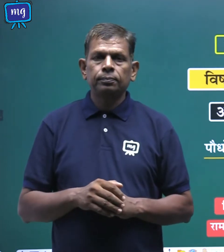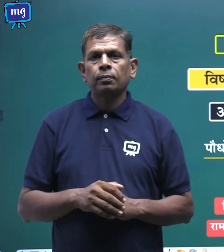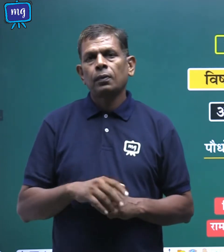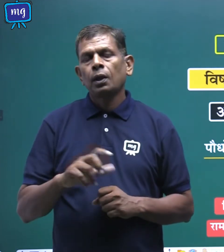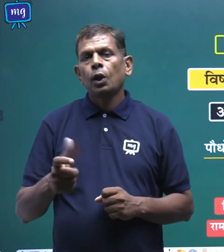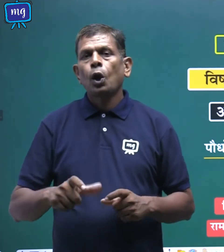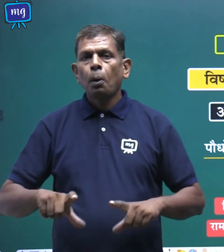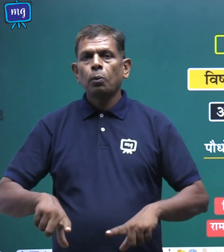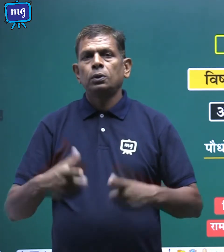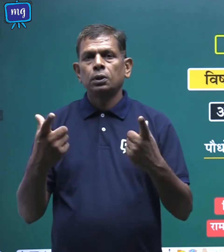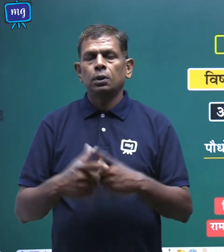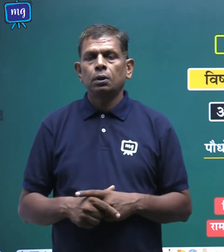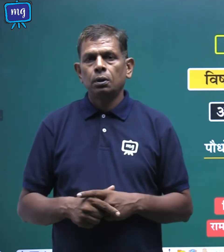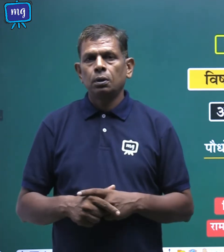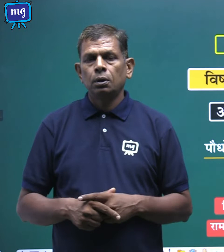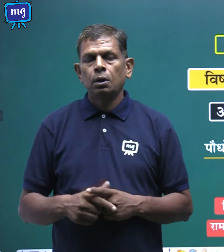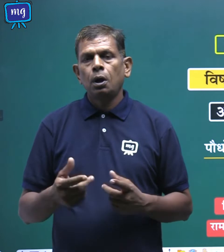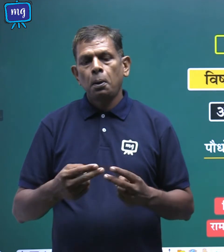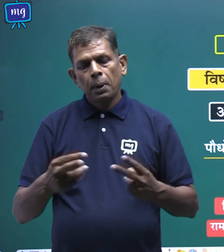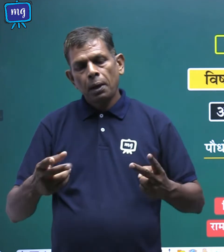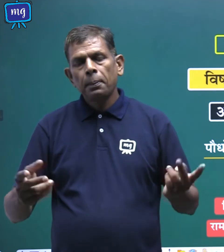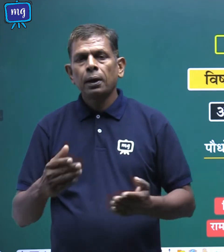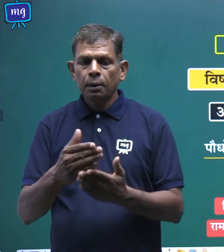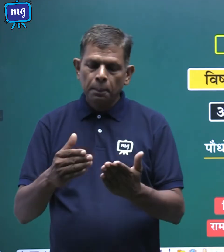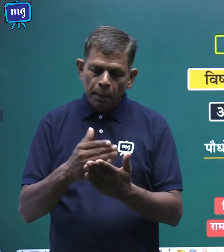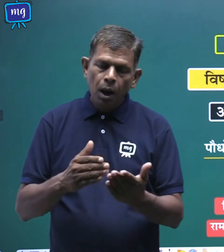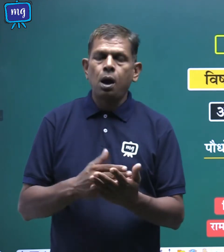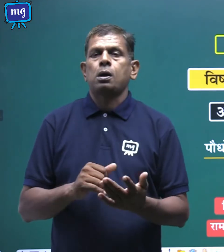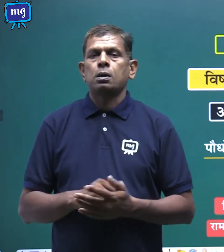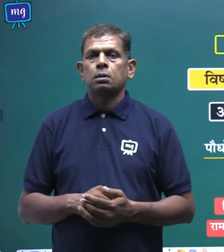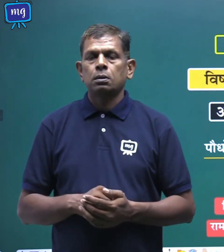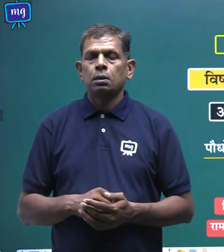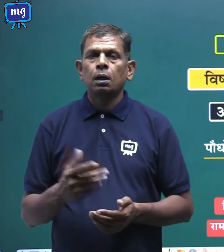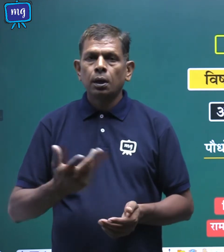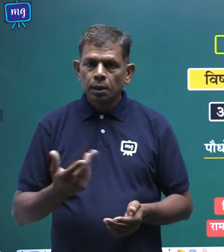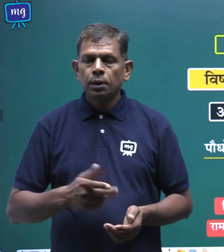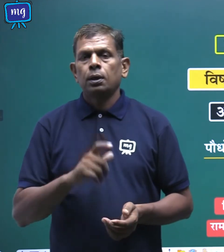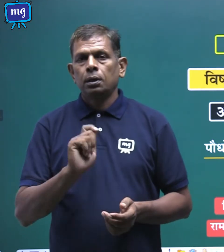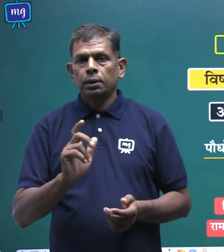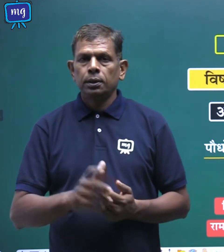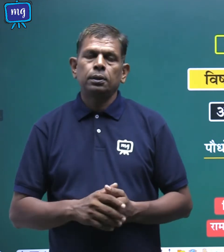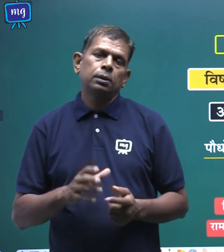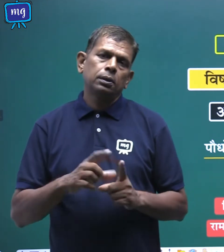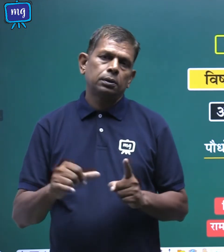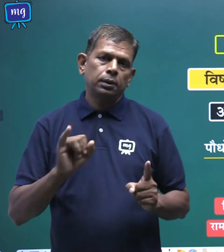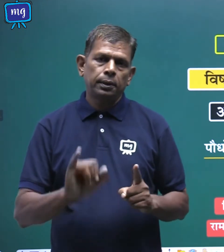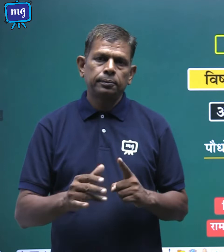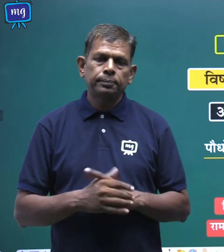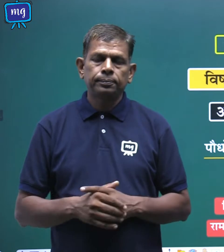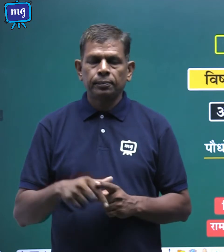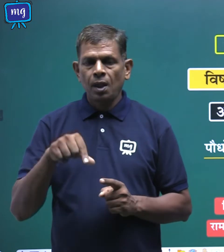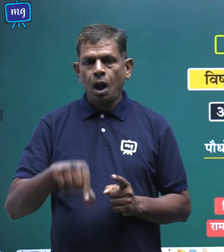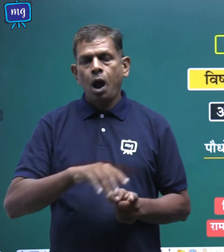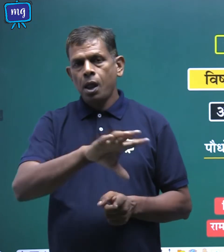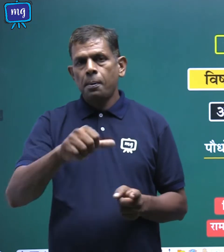कि पौधे के भिन्न भिन्न भाग क्या क्या कार्य करते हैं।